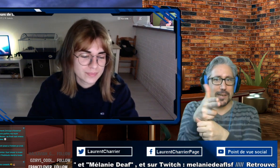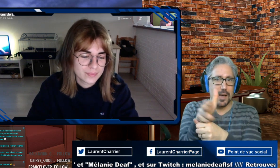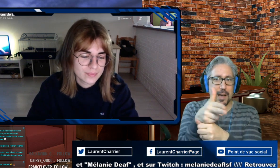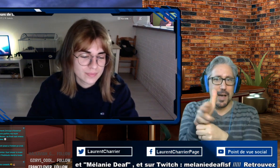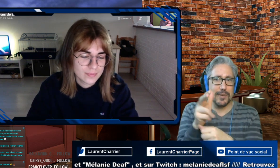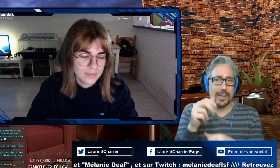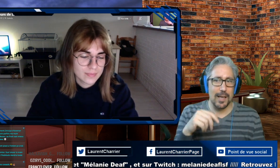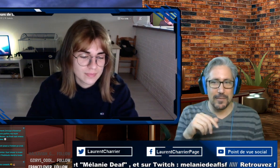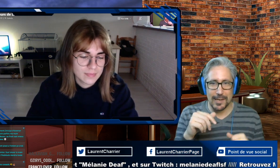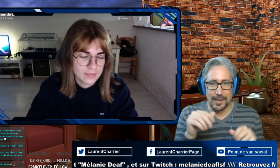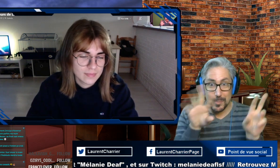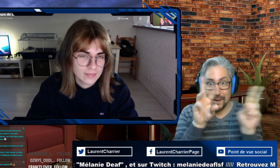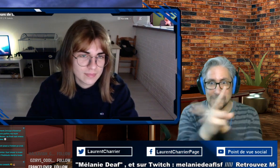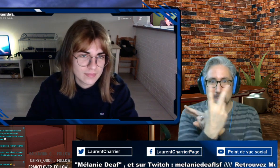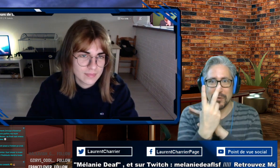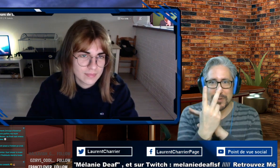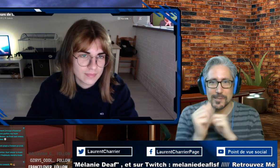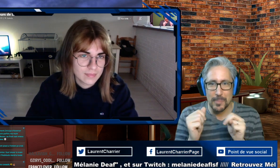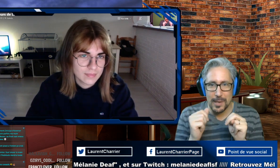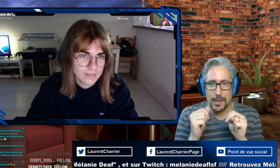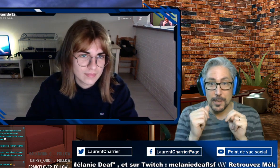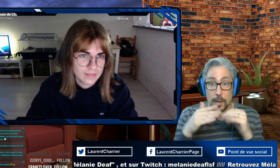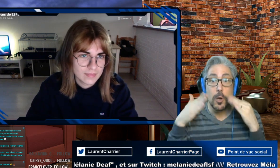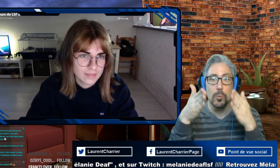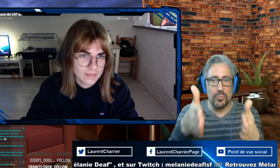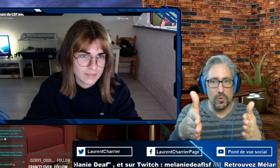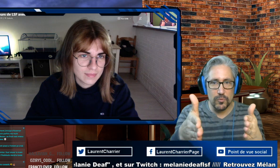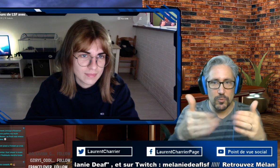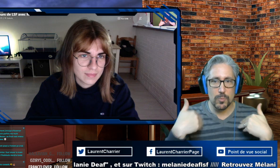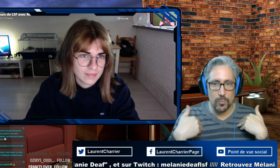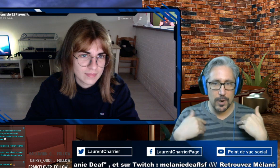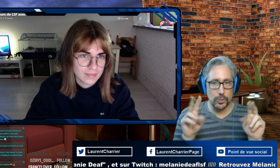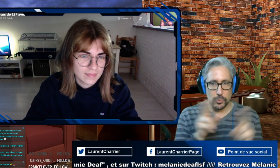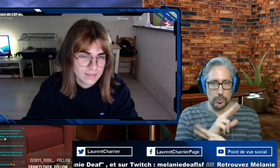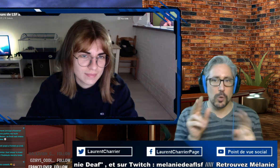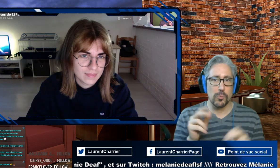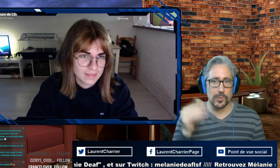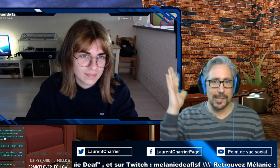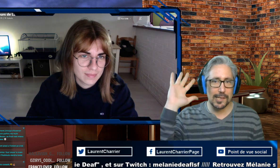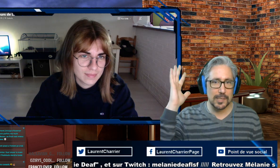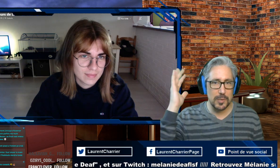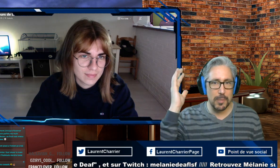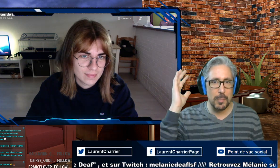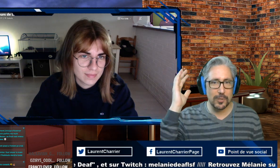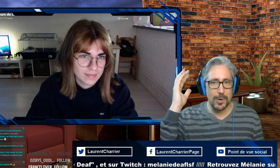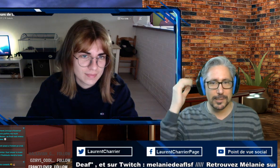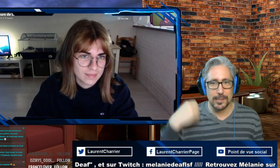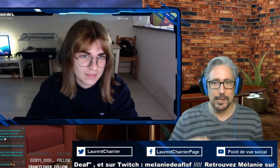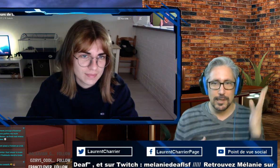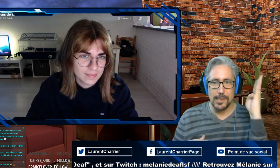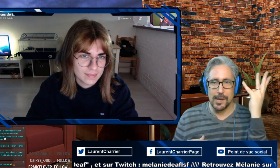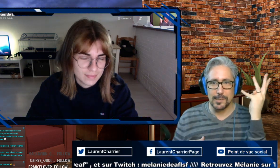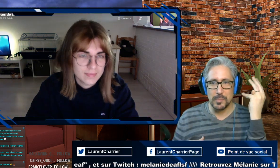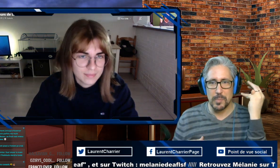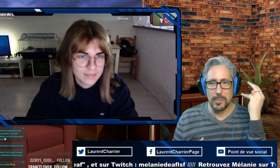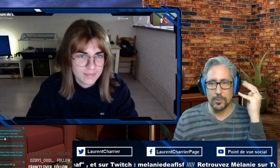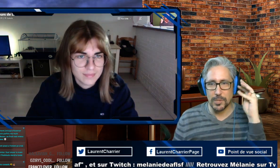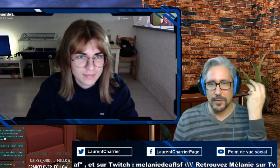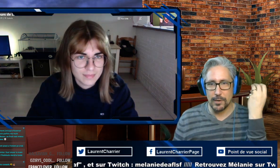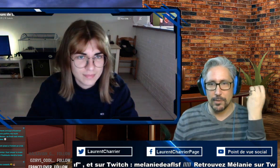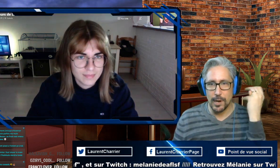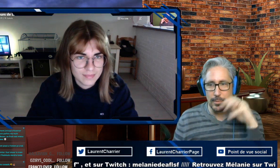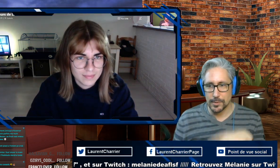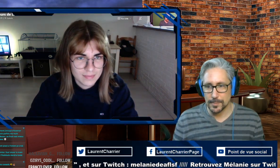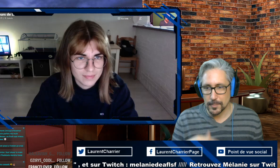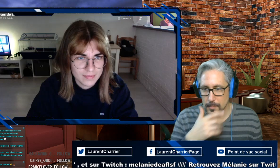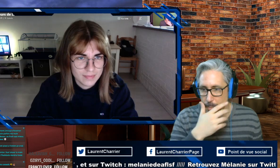filme avec la caméra, ça m'inverse, mais pour vous, moi je suis dans mon sens. Là, c'est bien ma main droite, et là, c'est bien ma main gauche